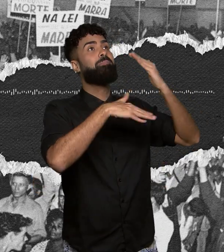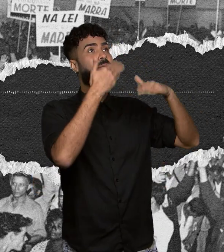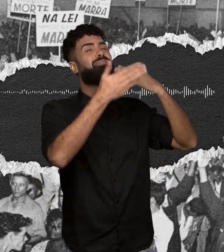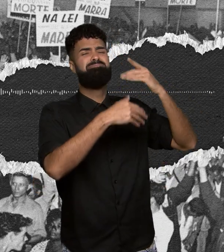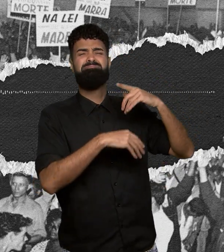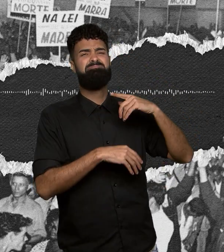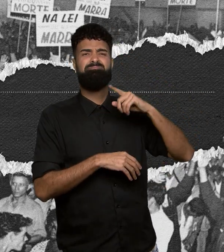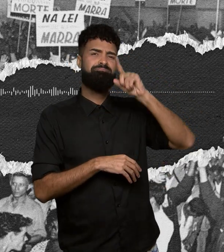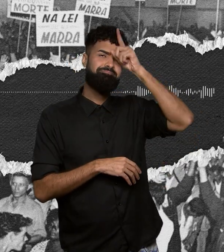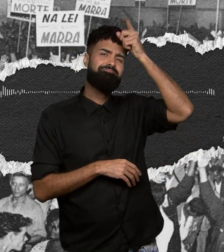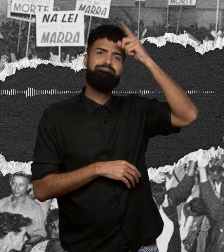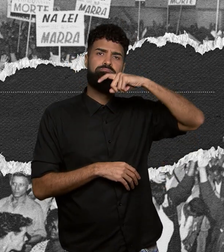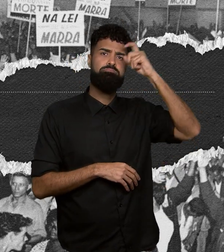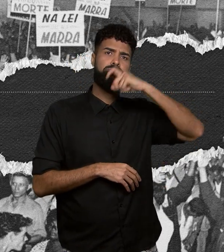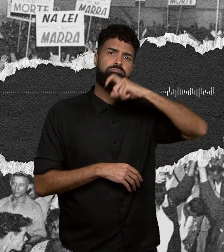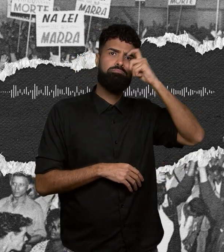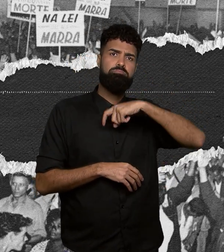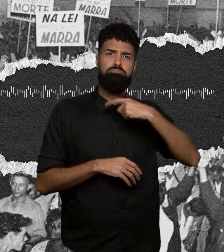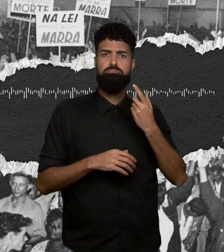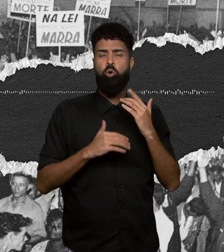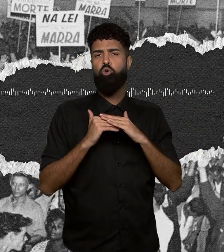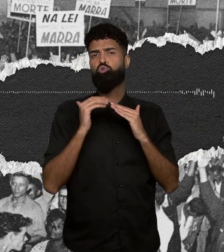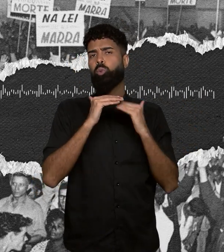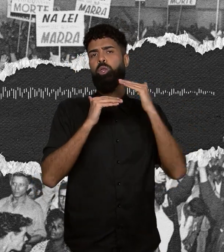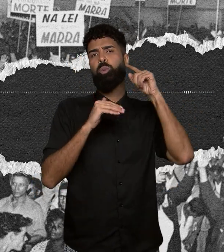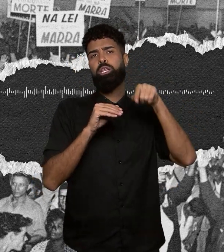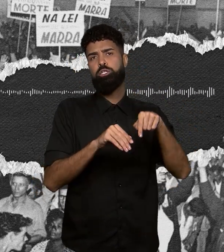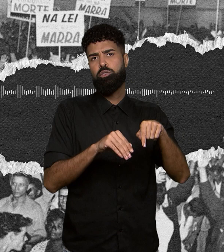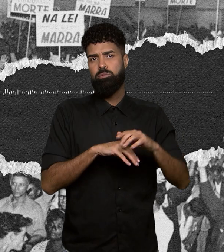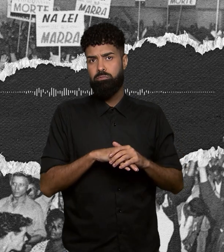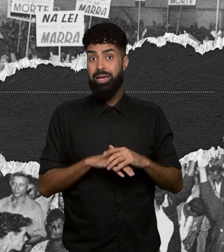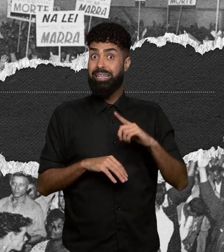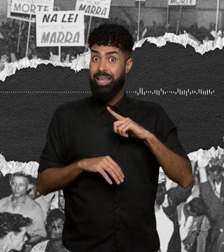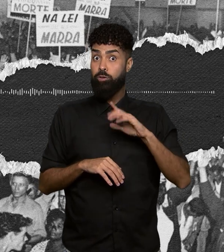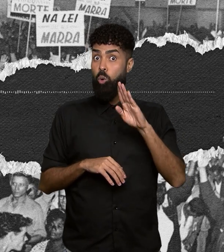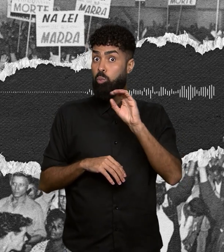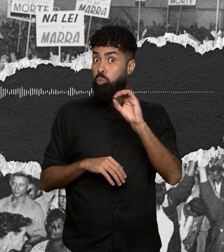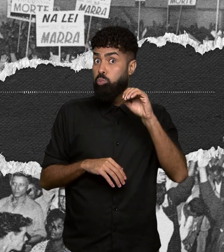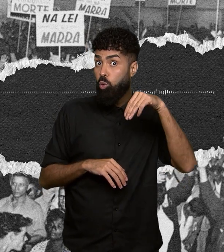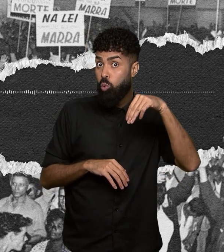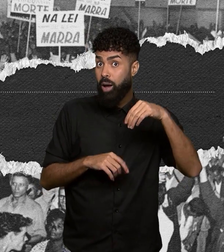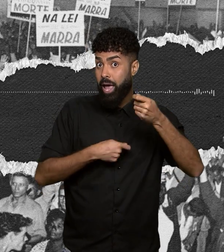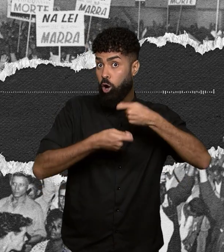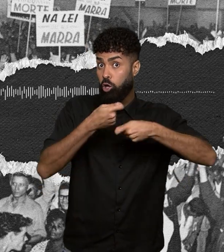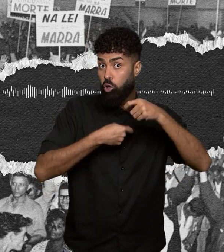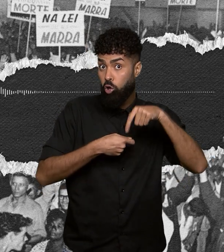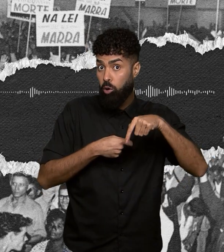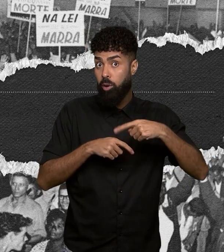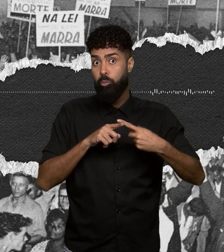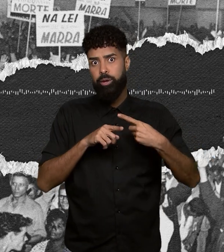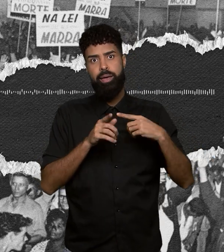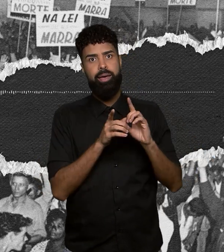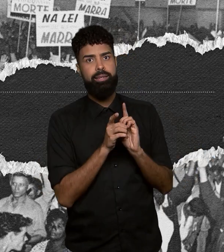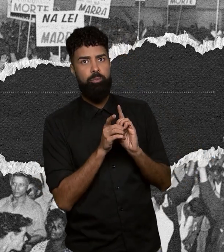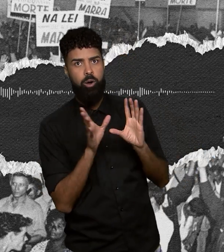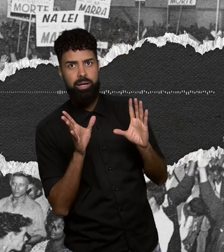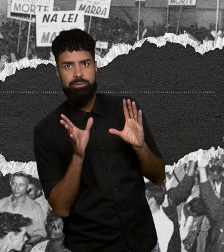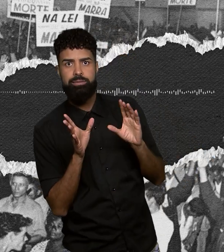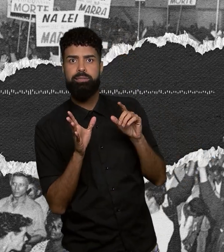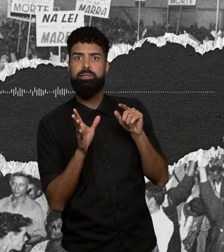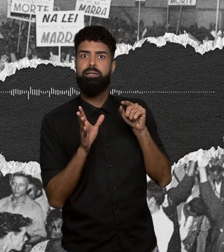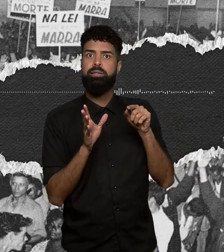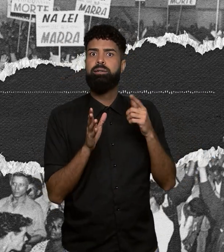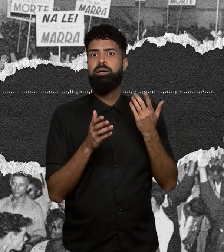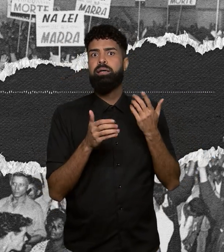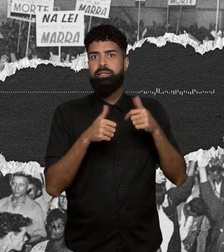construímos nós enquanto sociedade houve um um Boom econômico que é é Reflexo do que a democracia estava